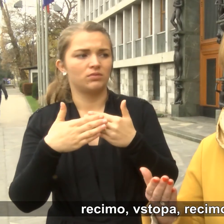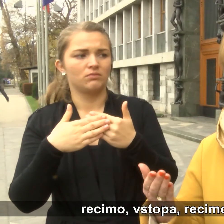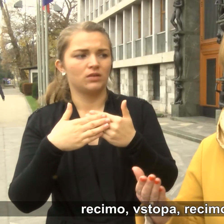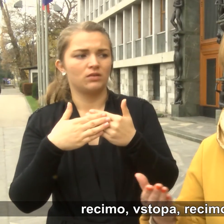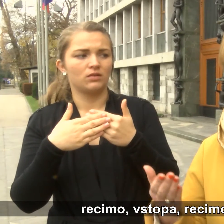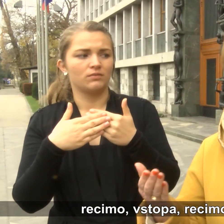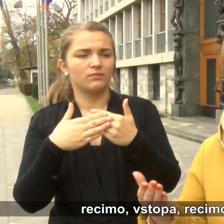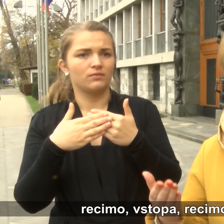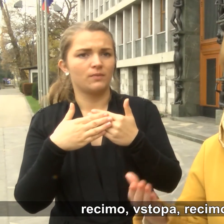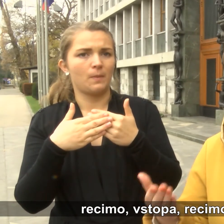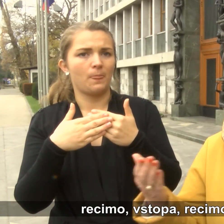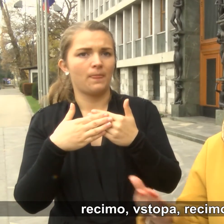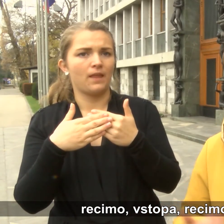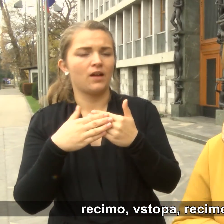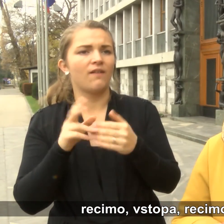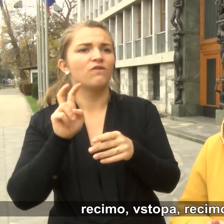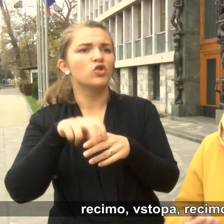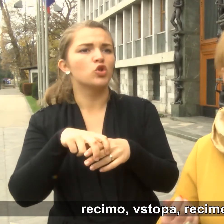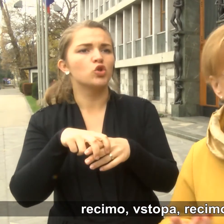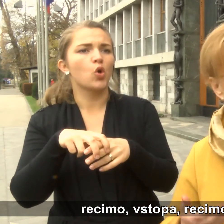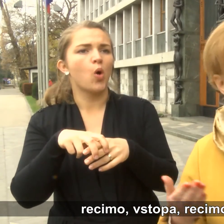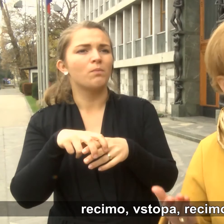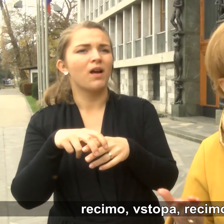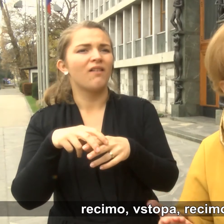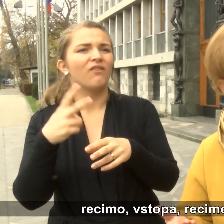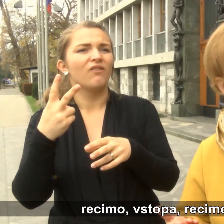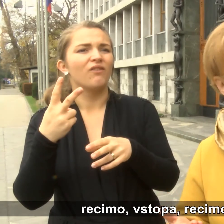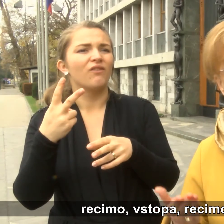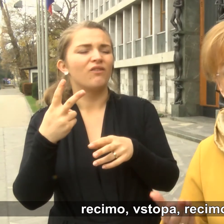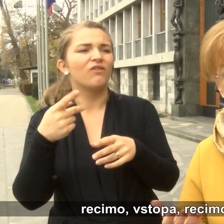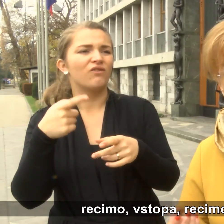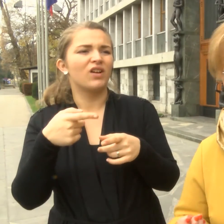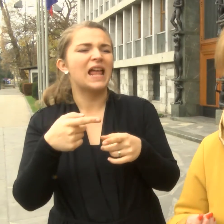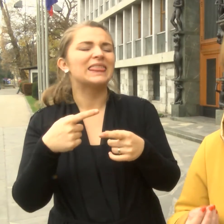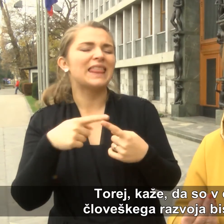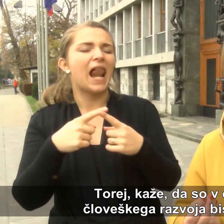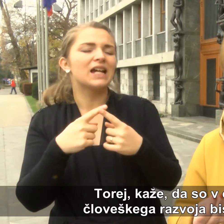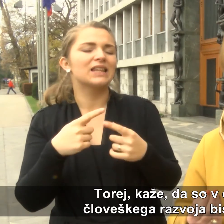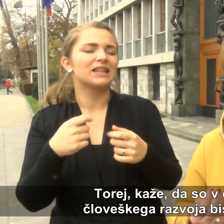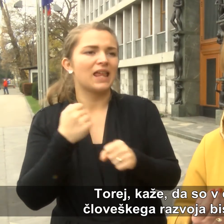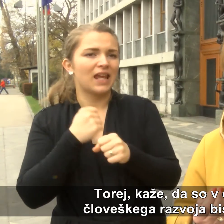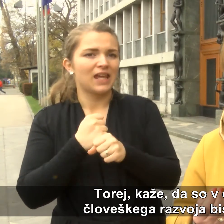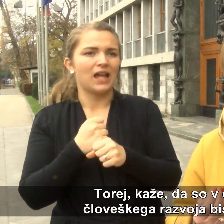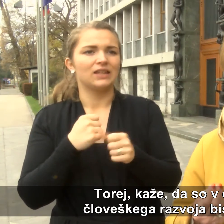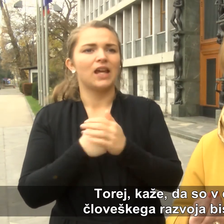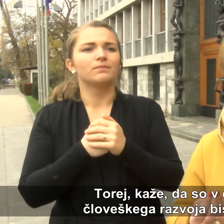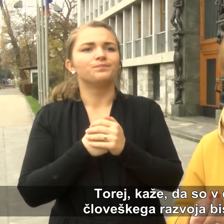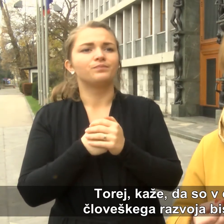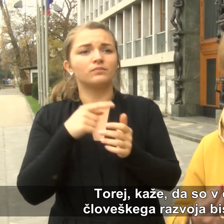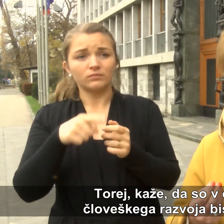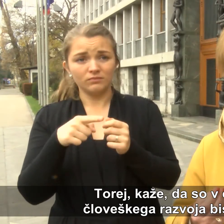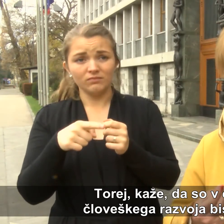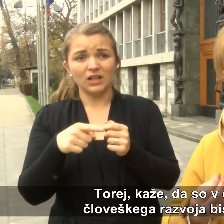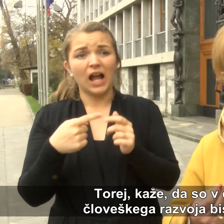vstopa v, recimo, v deliktna dejanja. Torej, kaže,